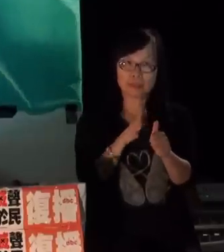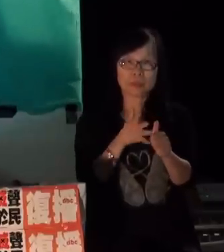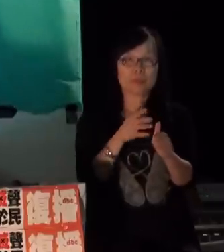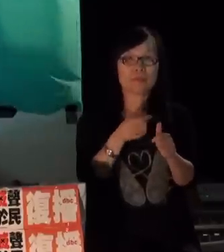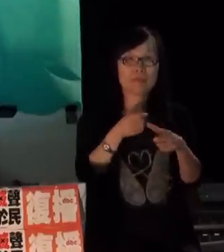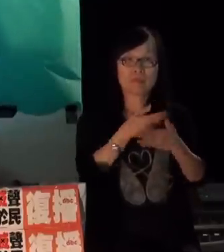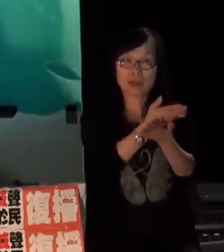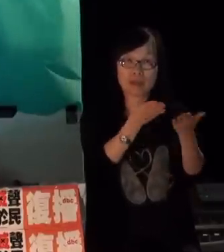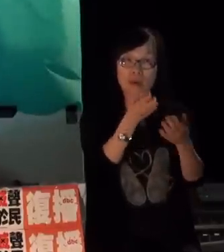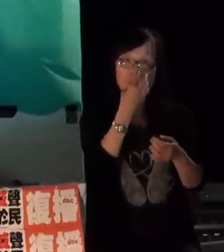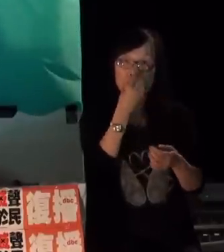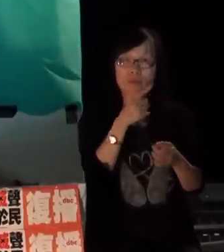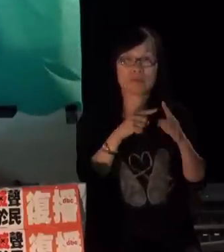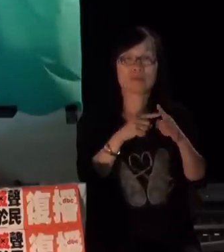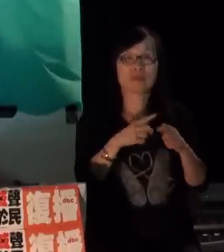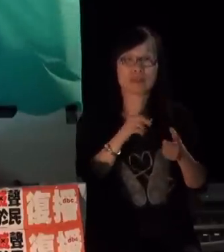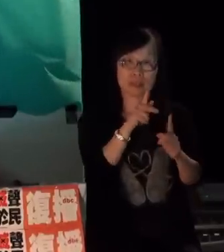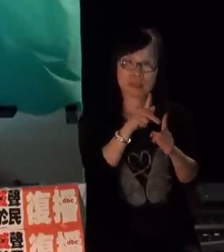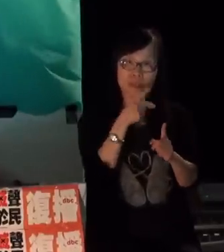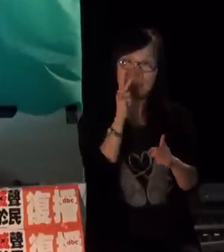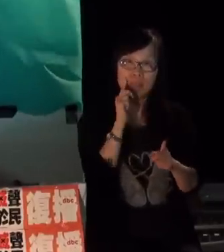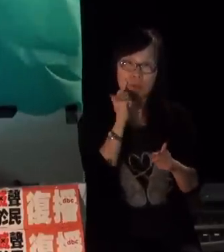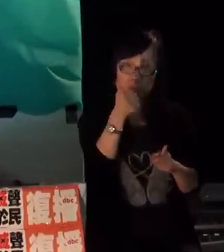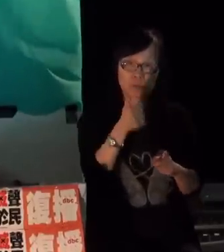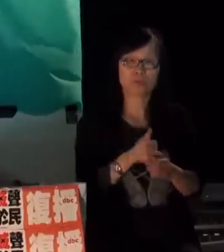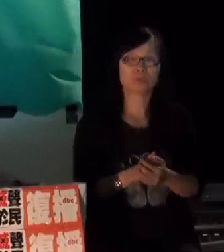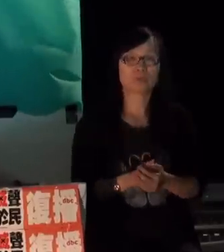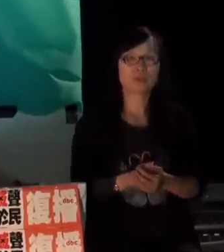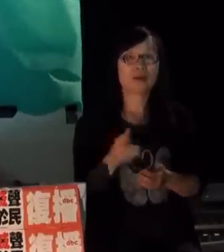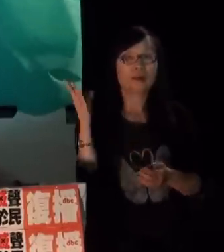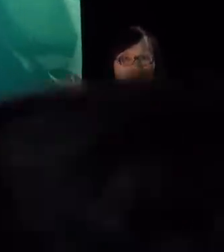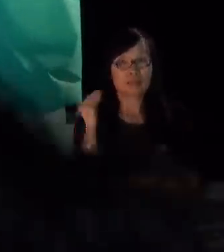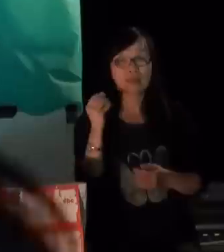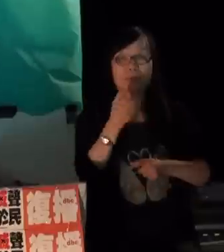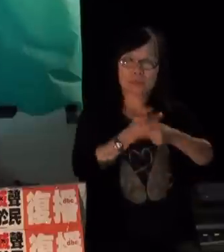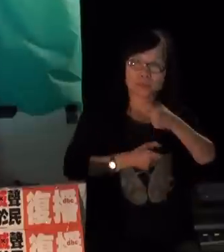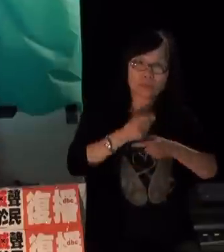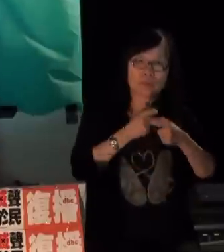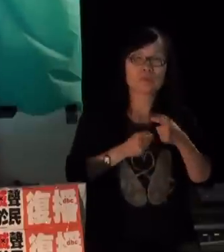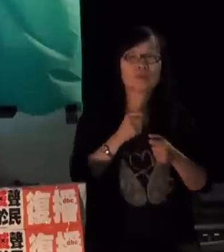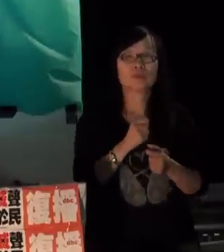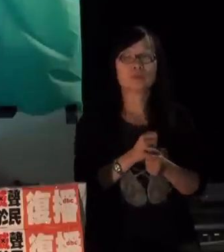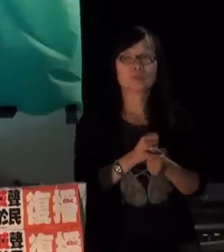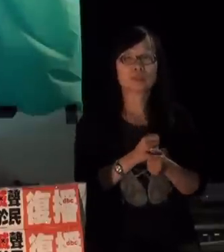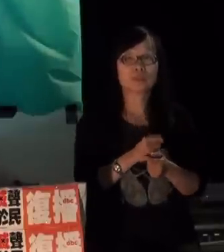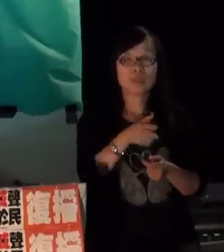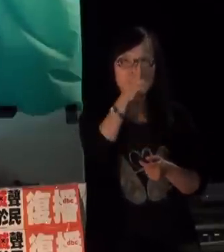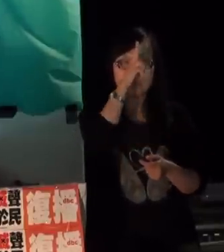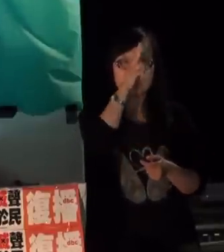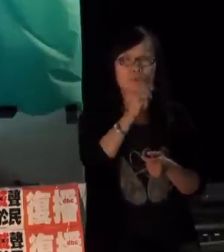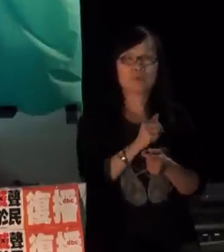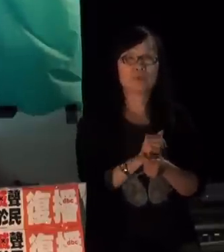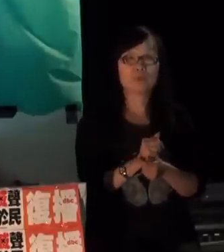家你係牽涉公眾利益噶嘛？無論係聽嗰、那個、運行嗰、那個，以至到政府